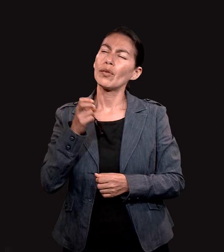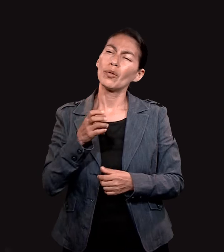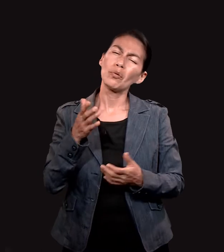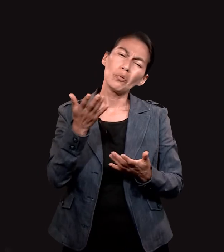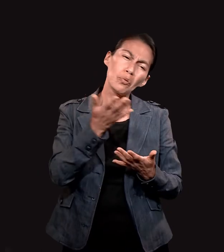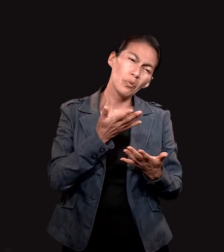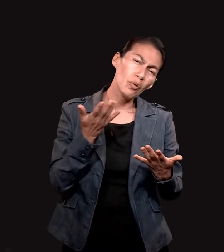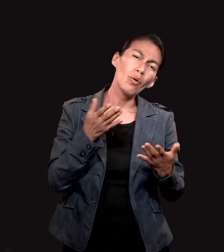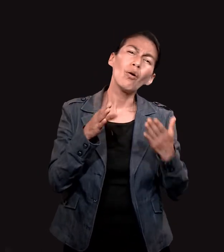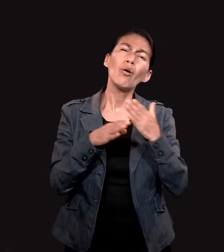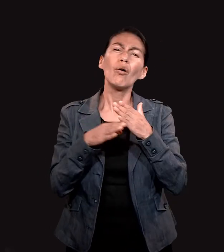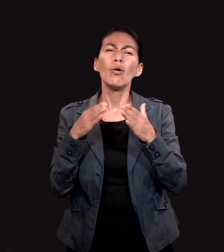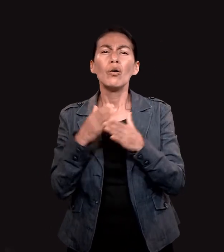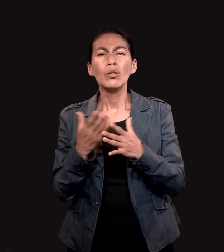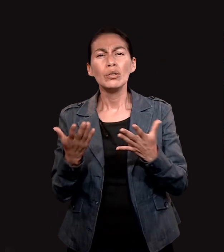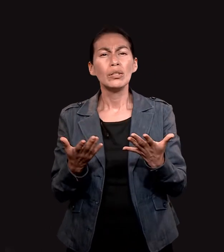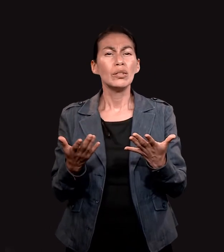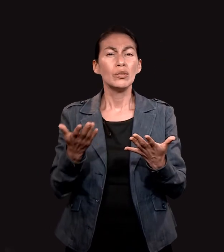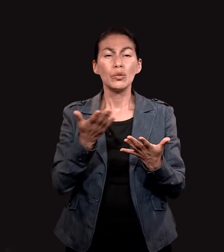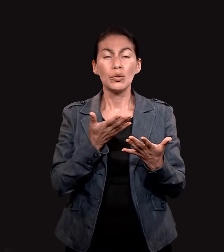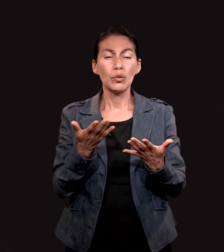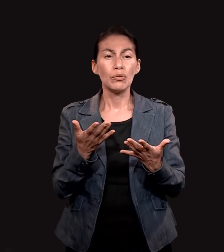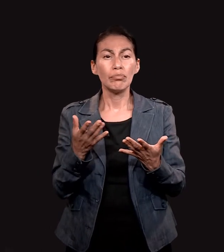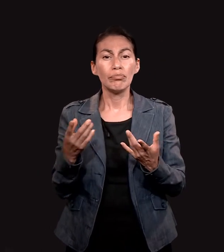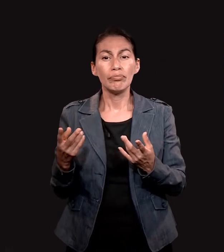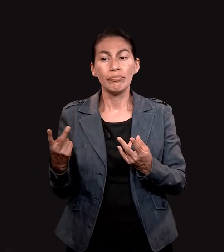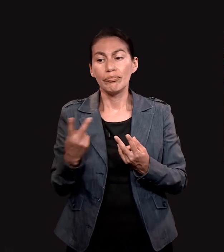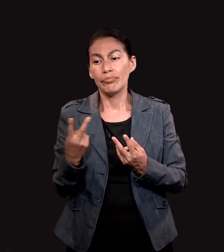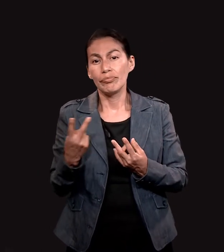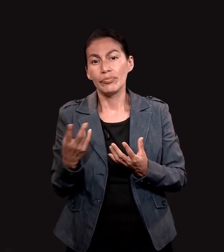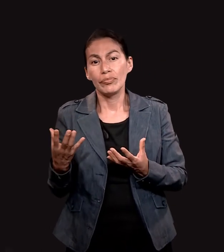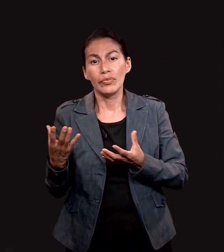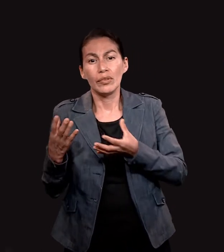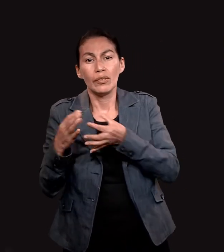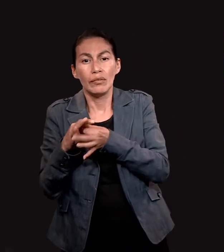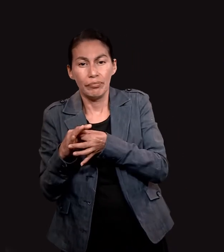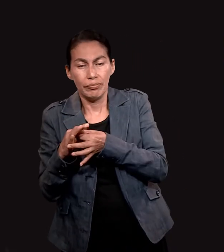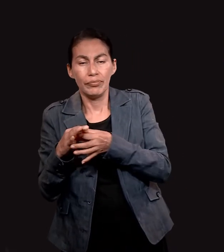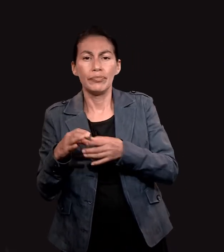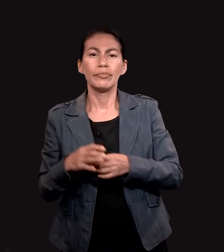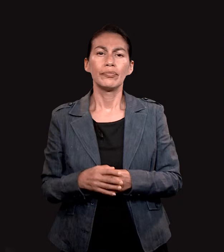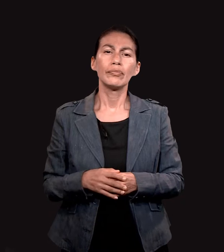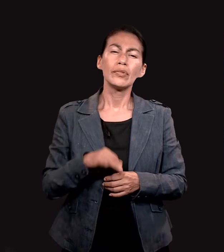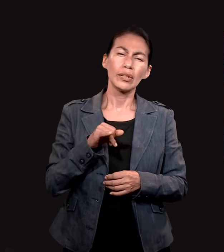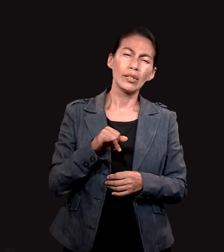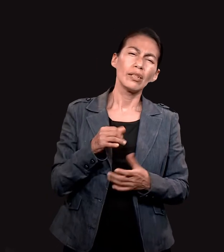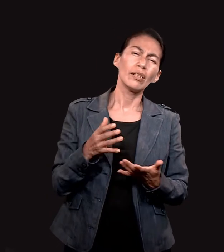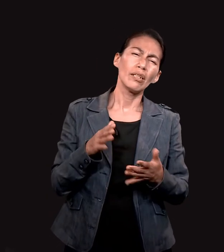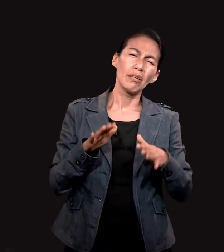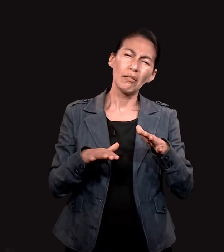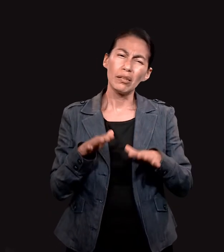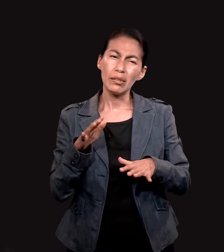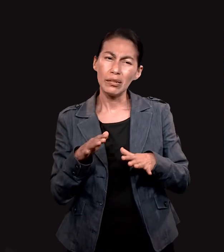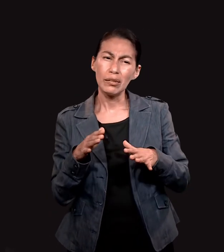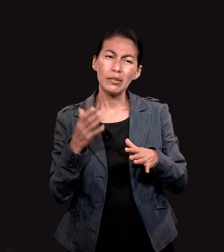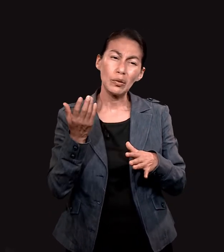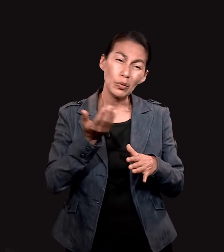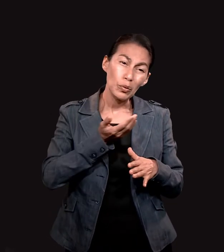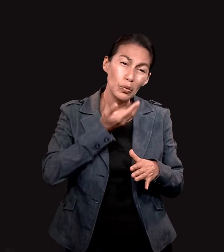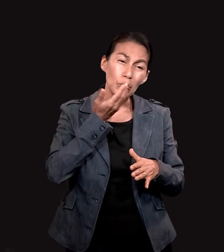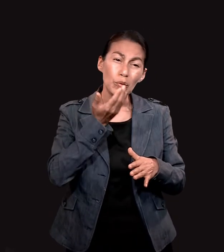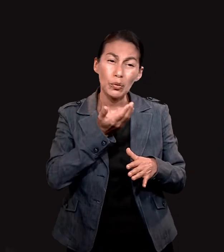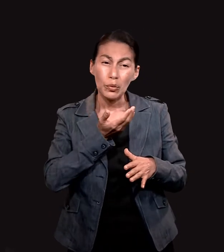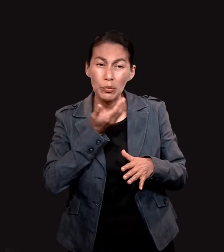pues esas cosas en el trayecto y en el paso del tiempo, pues uno va adaptándose a su pareja, ¿no? Sí, hay una especie de tiempo